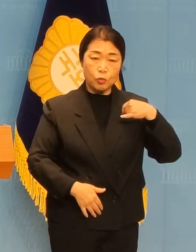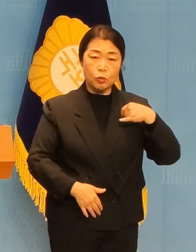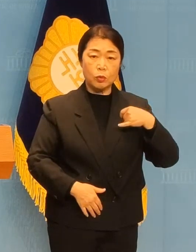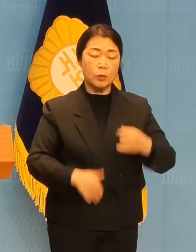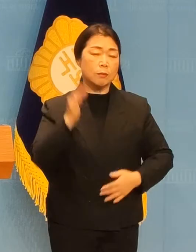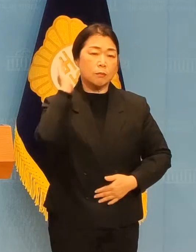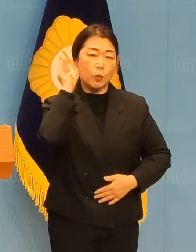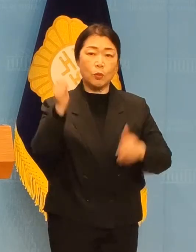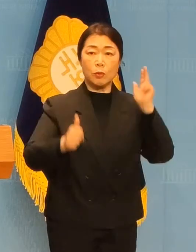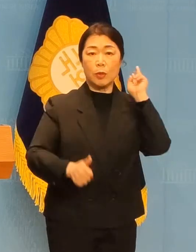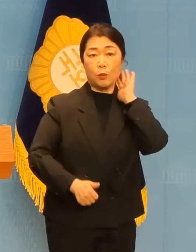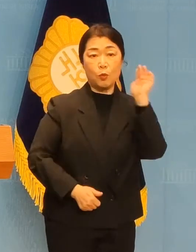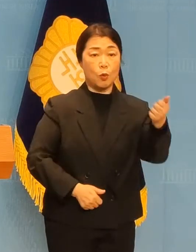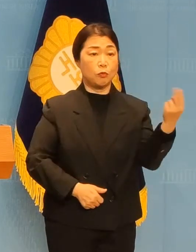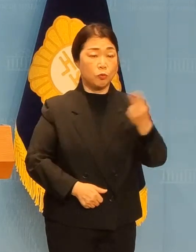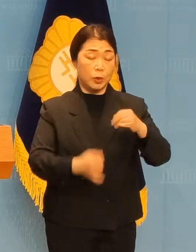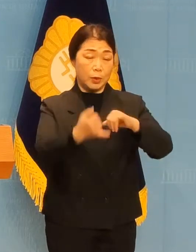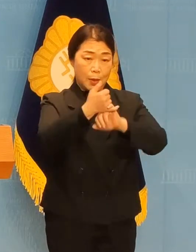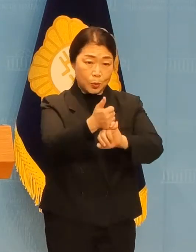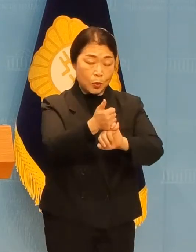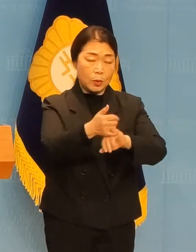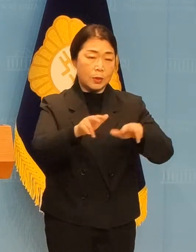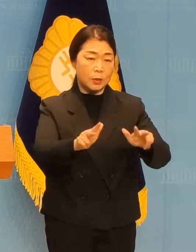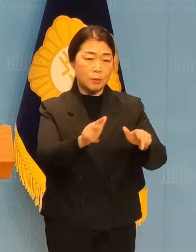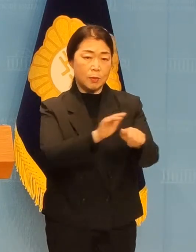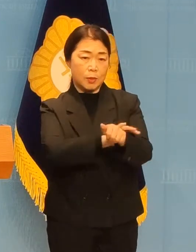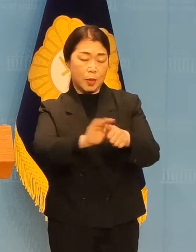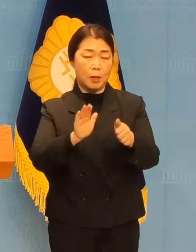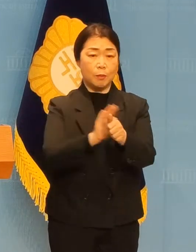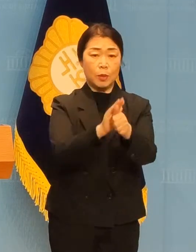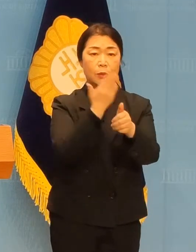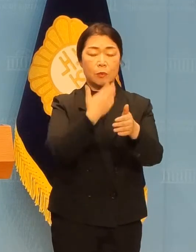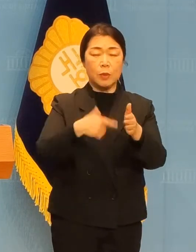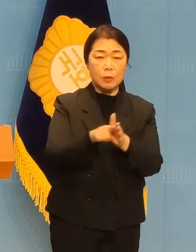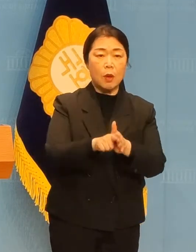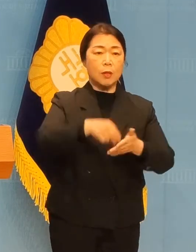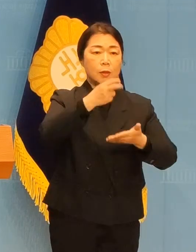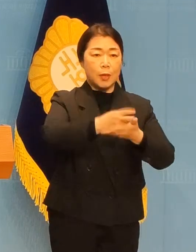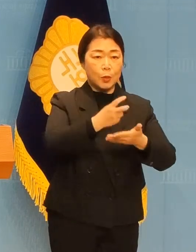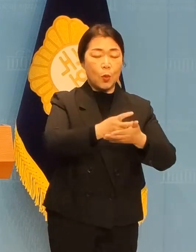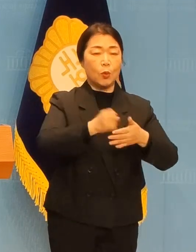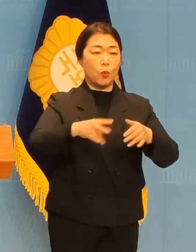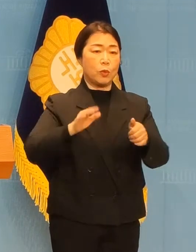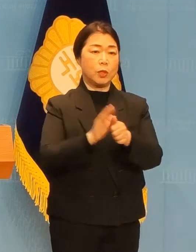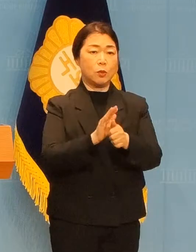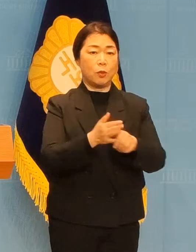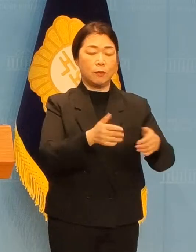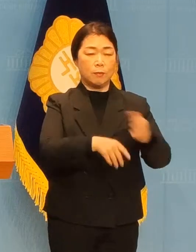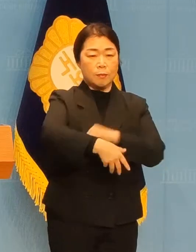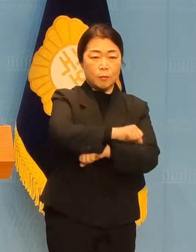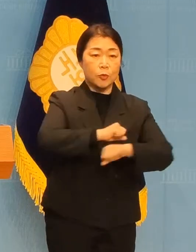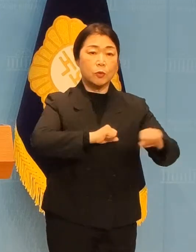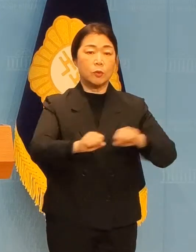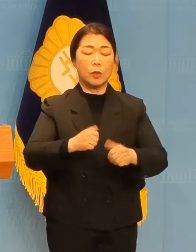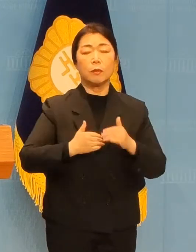현장에서 원활히 작동할 수 있도록 필요한 제도 정비와 지원을 적극